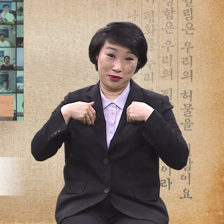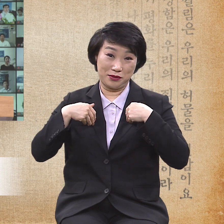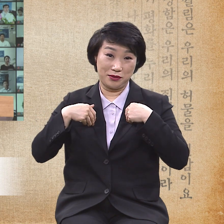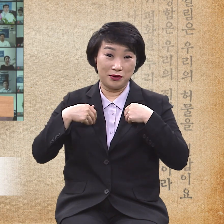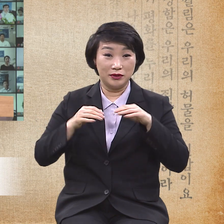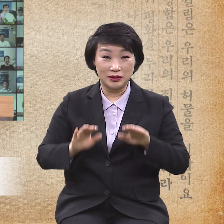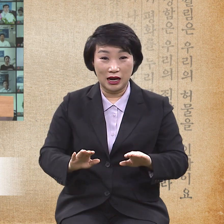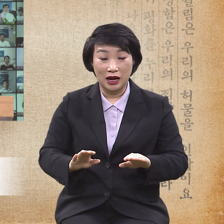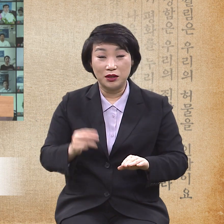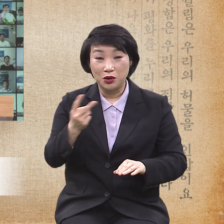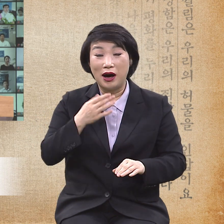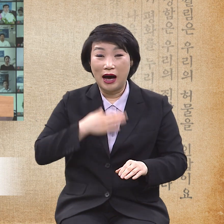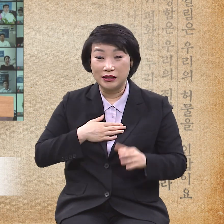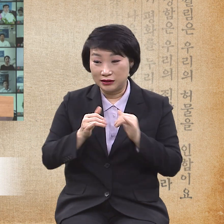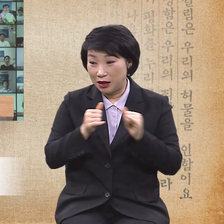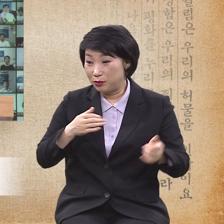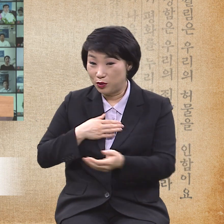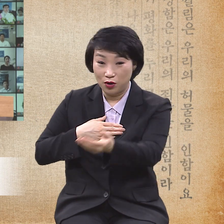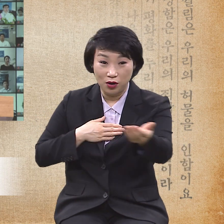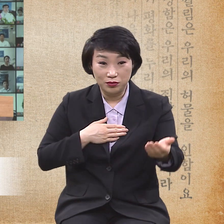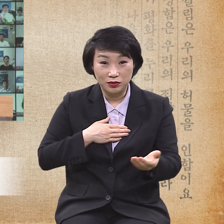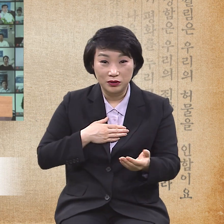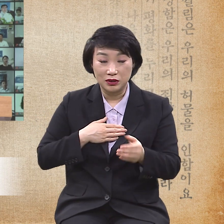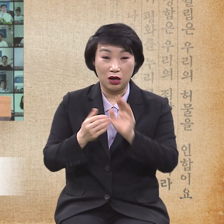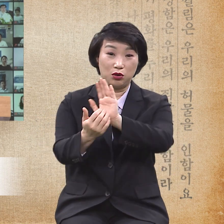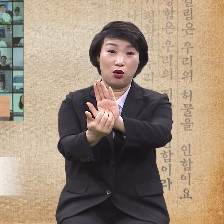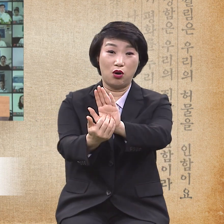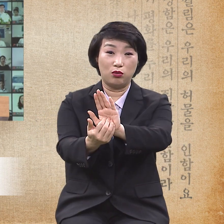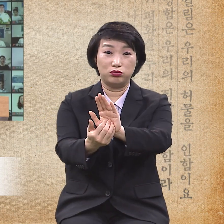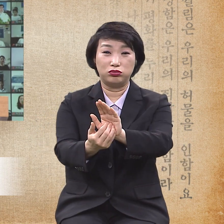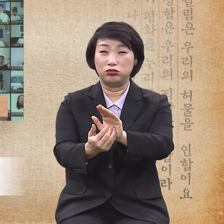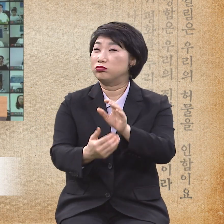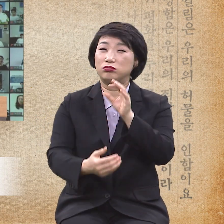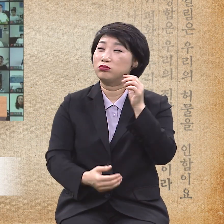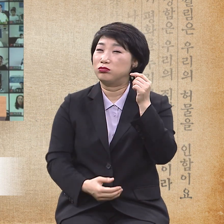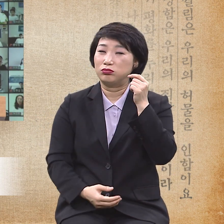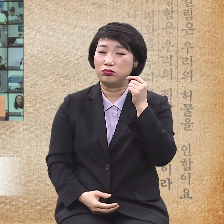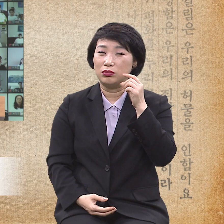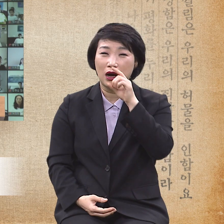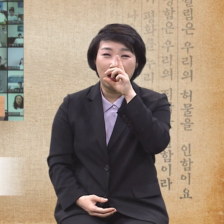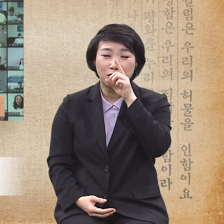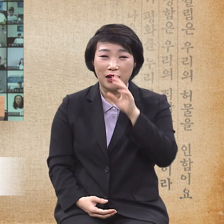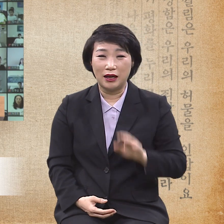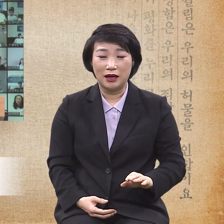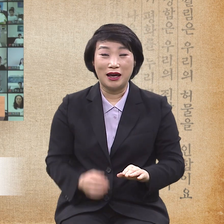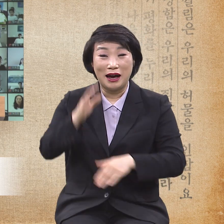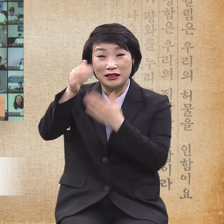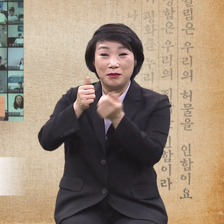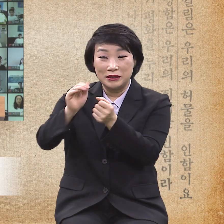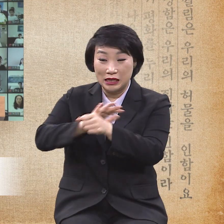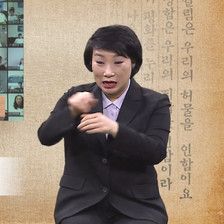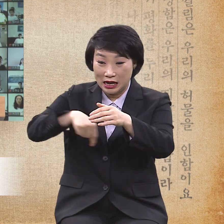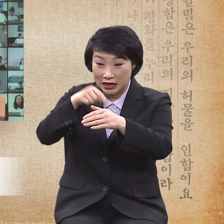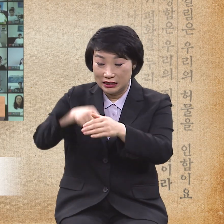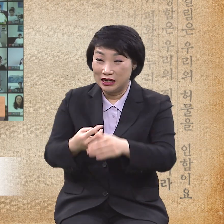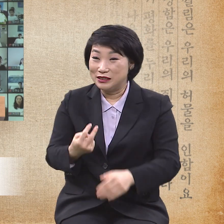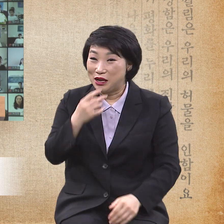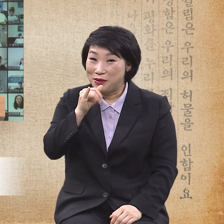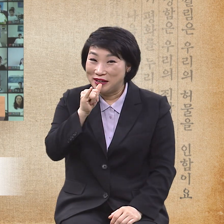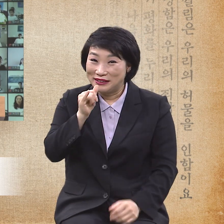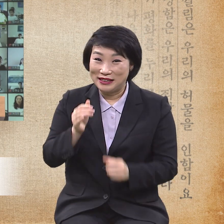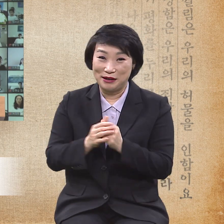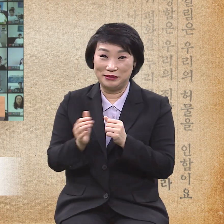것이요, 또 아는 사람은 거부할 수 없어. 그 사랑 속에 생명이